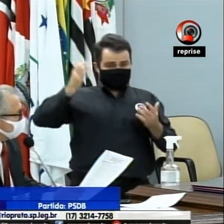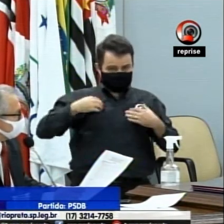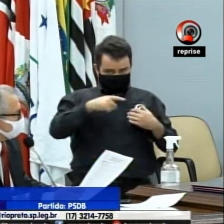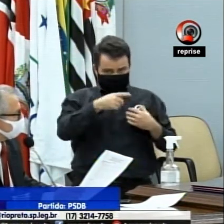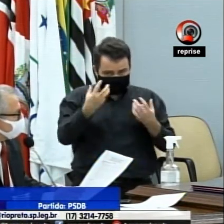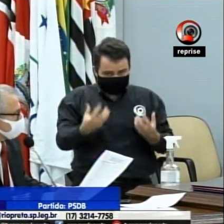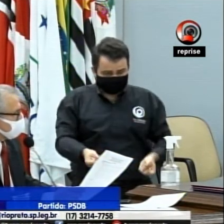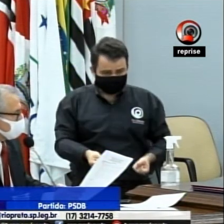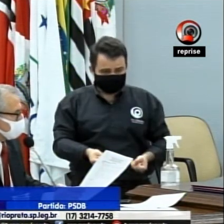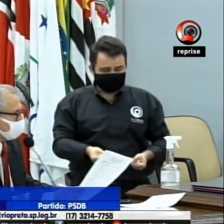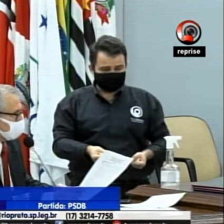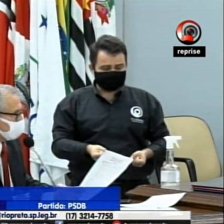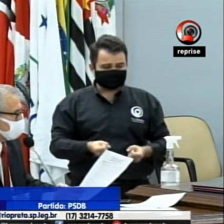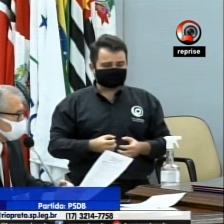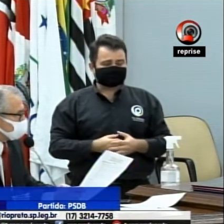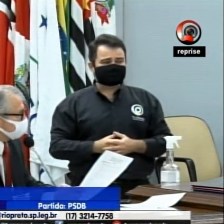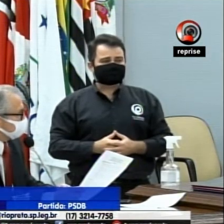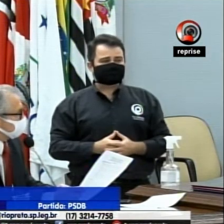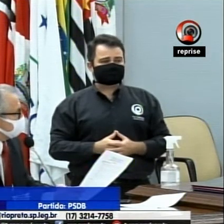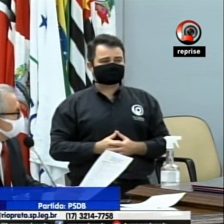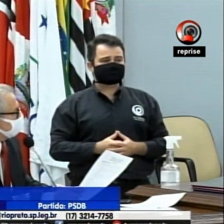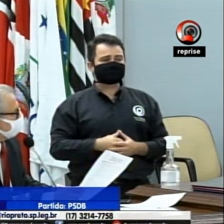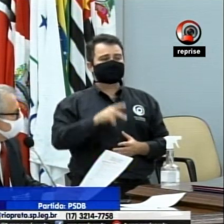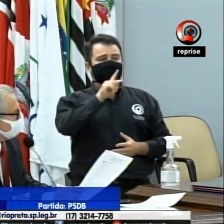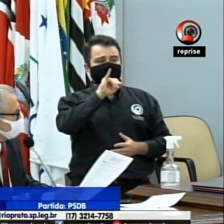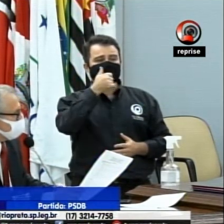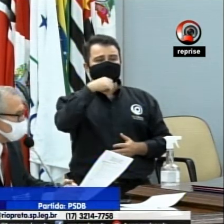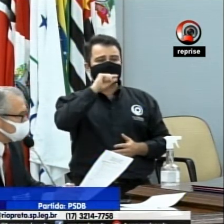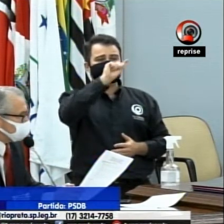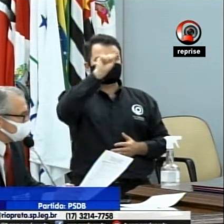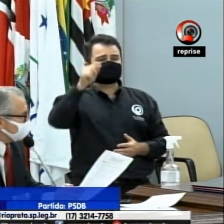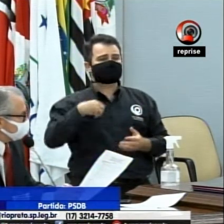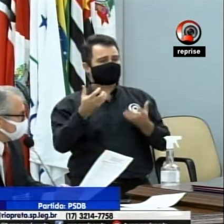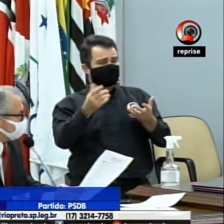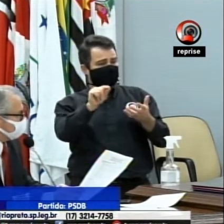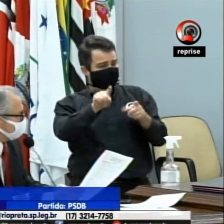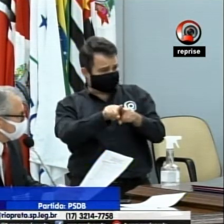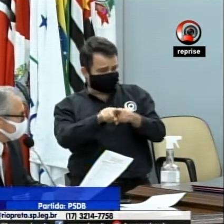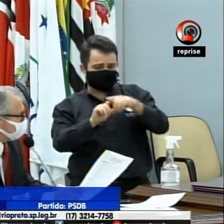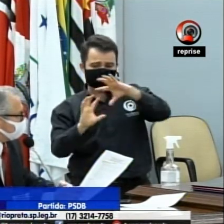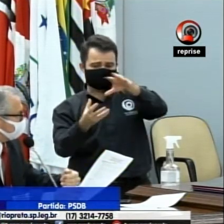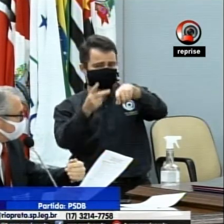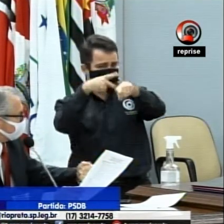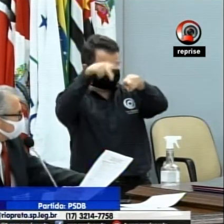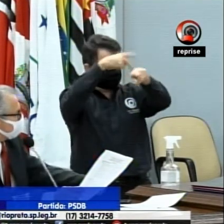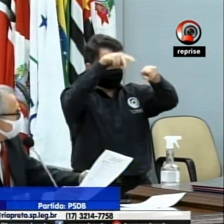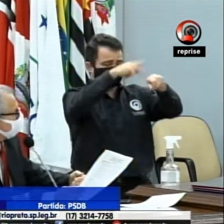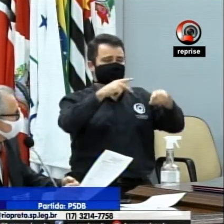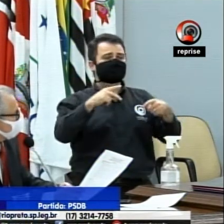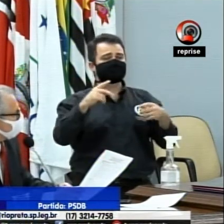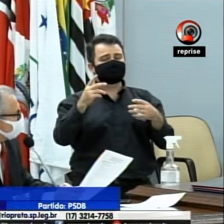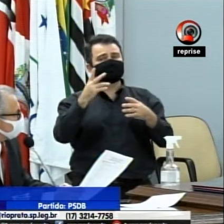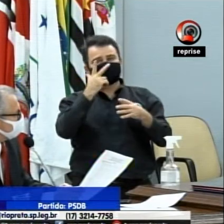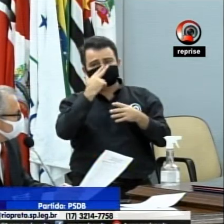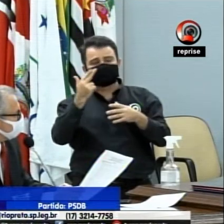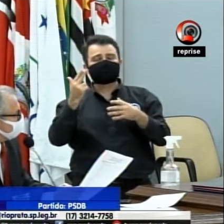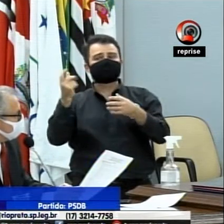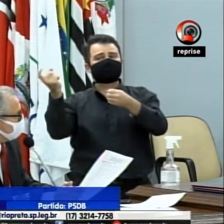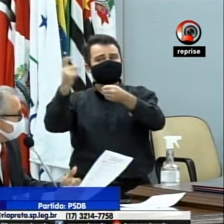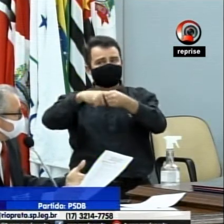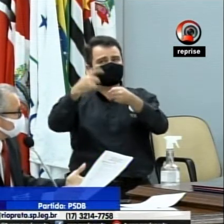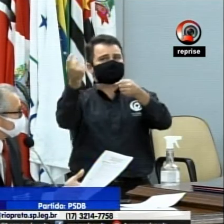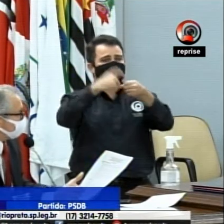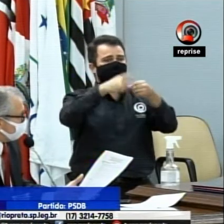Porque, secretária, o que os pais querem, o mundo inteiro está voltando, a gente vê várias atividades voltando,